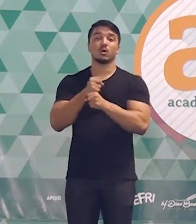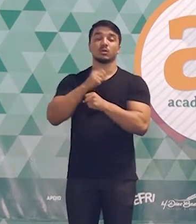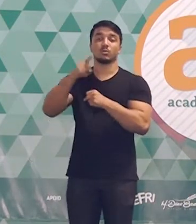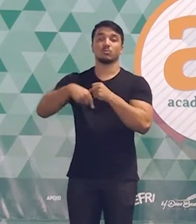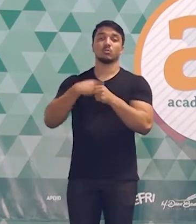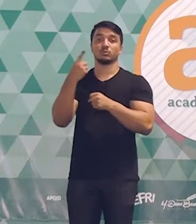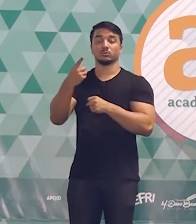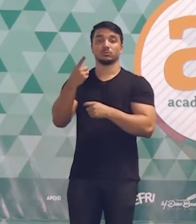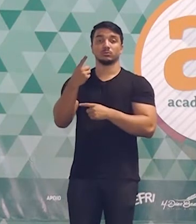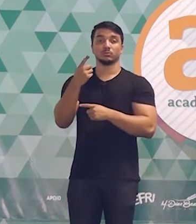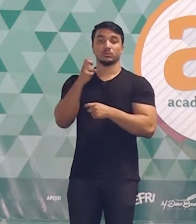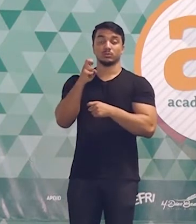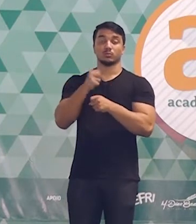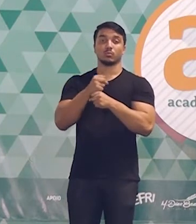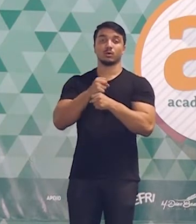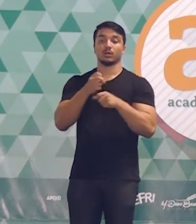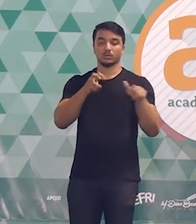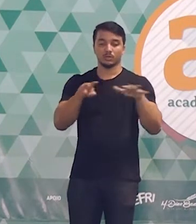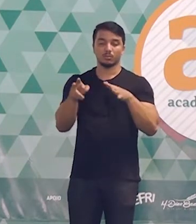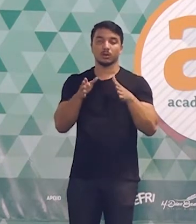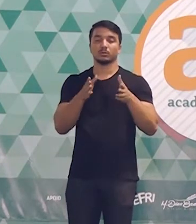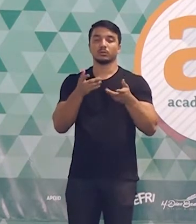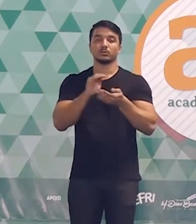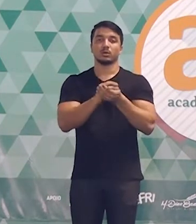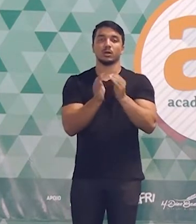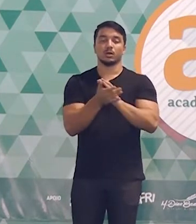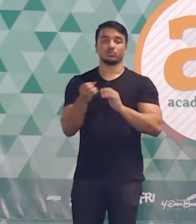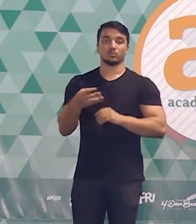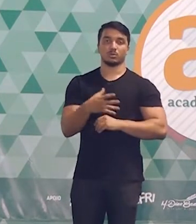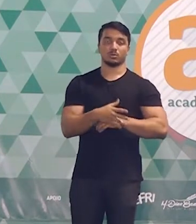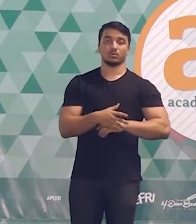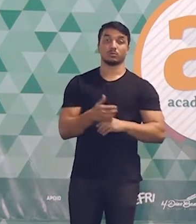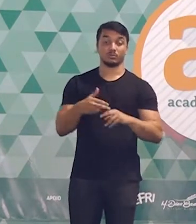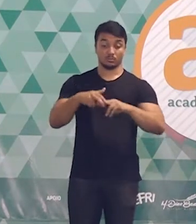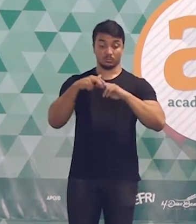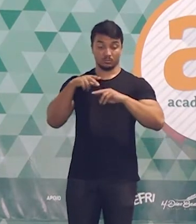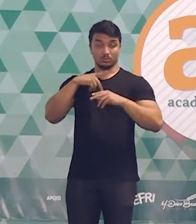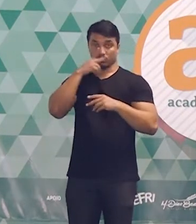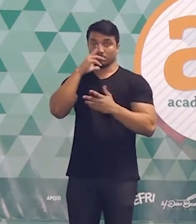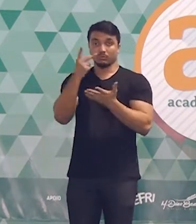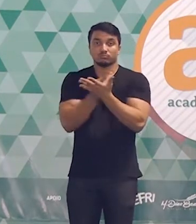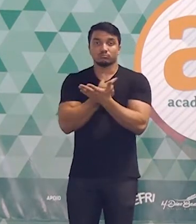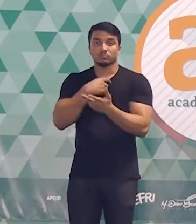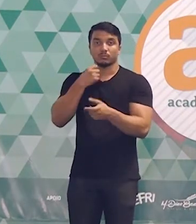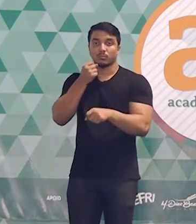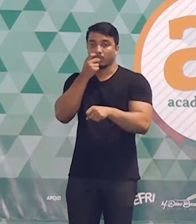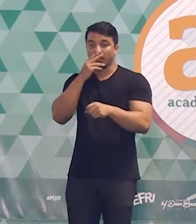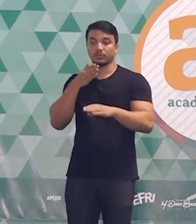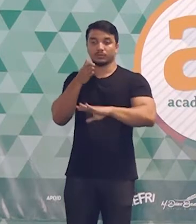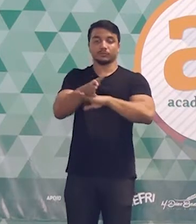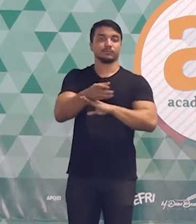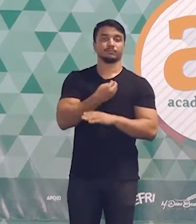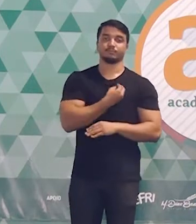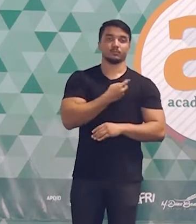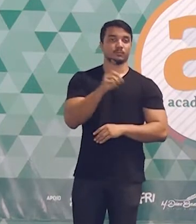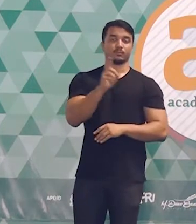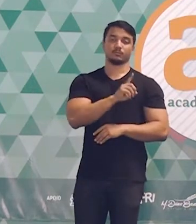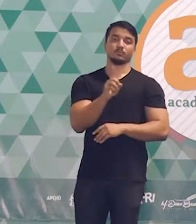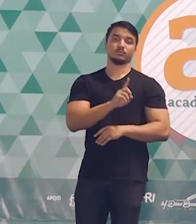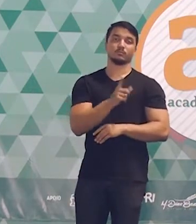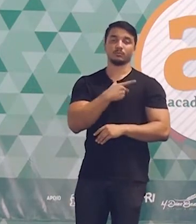anos depois, na Semana de Arte Moderna. E mesmo assim ela não compareceu à